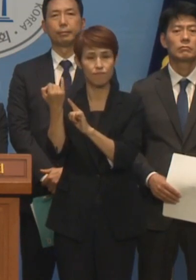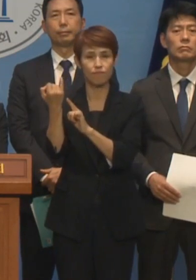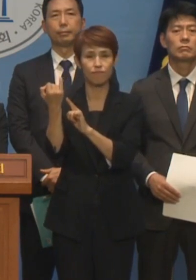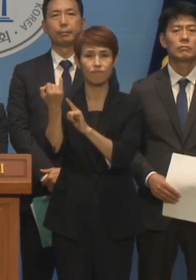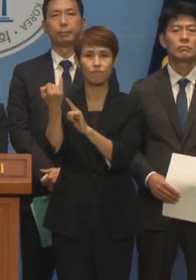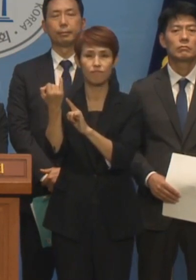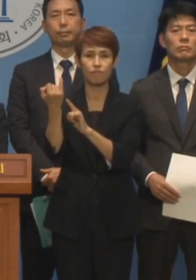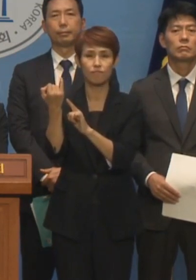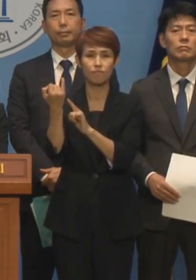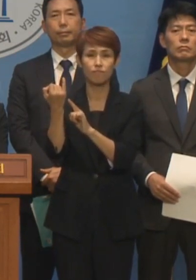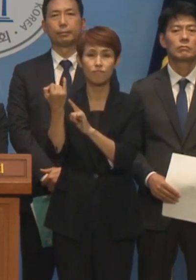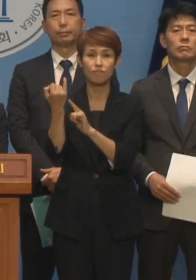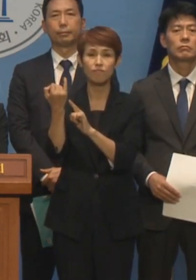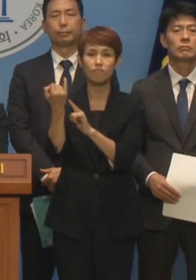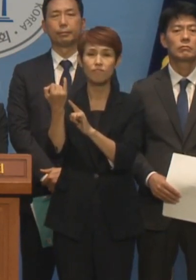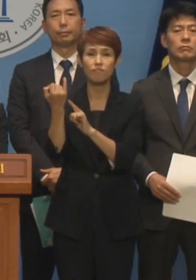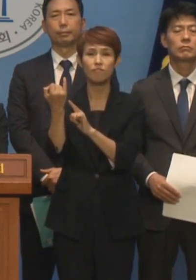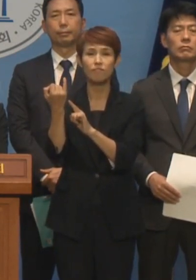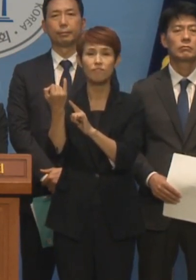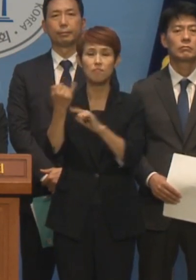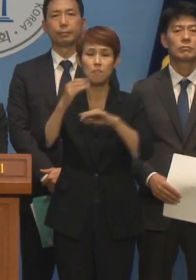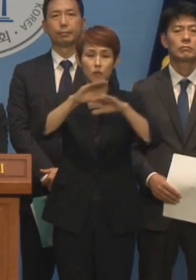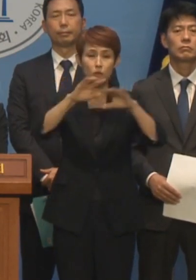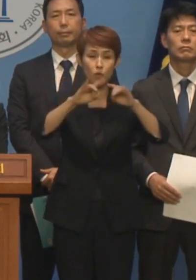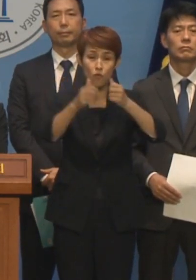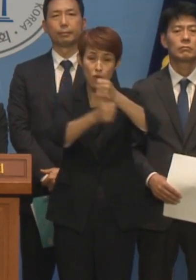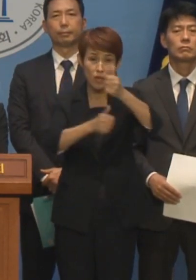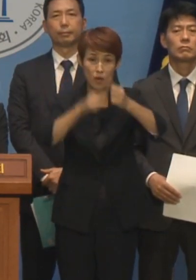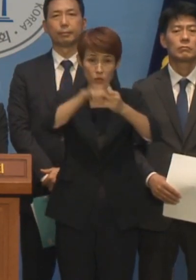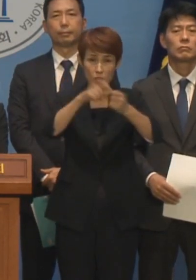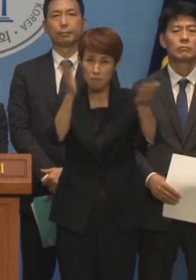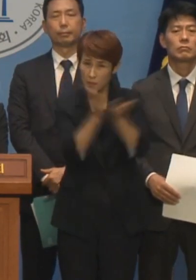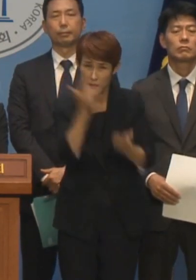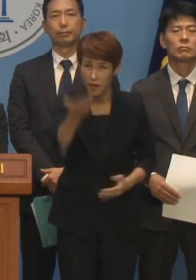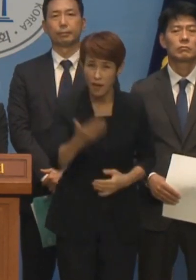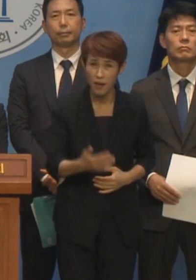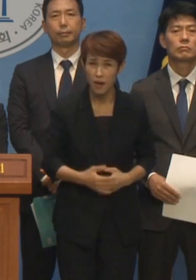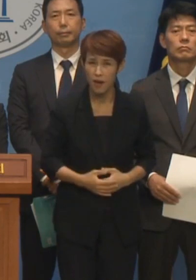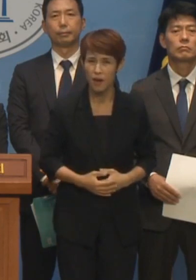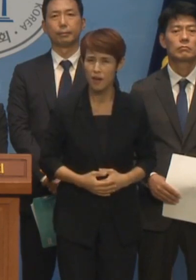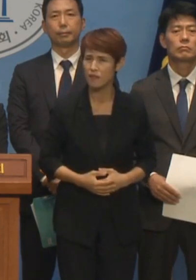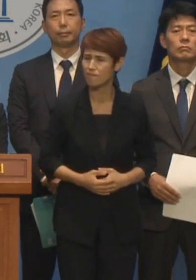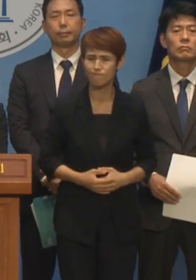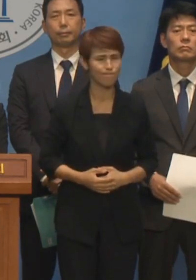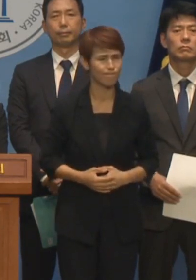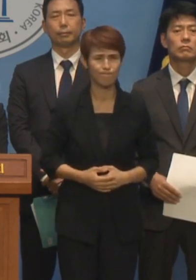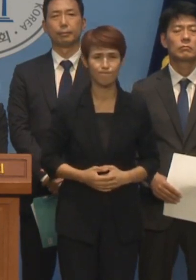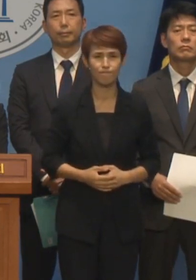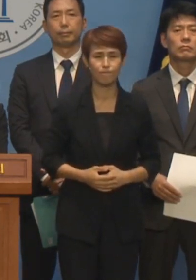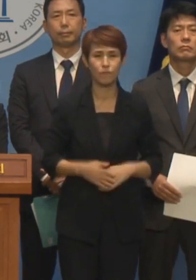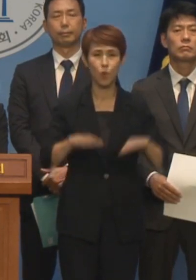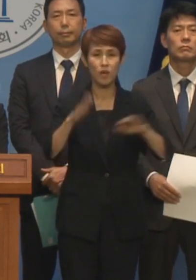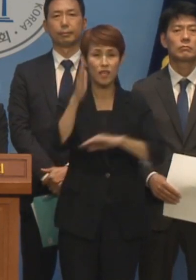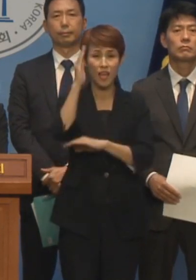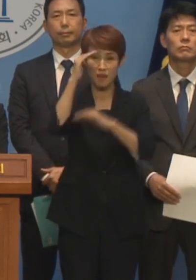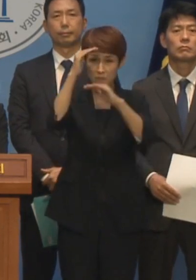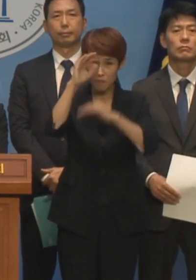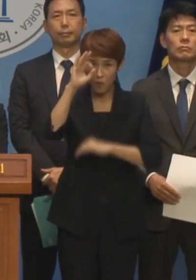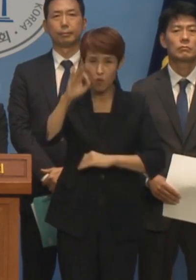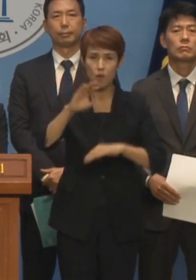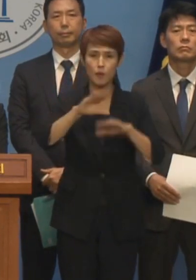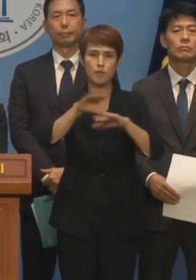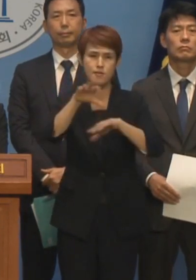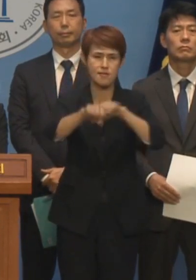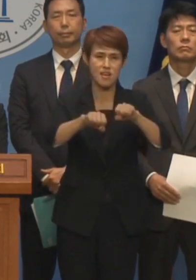대구시장 경선 후보가 방통위법의 목적에 맞는 사람입니까? 오늘 발언에서조차 방송 탄압의